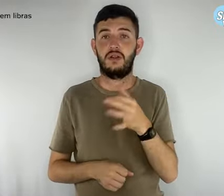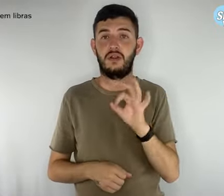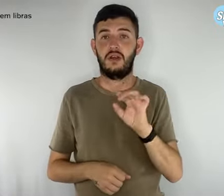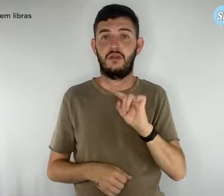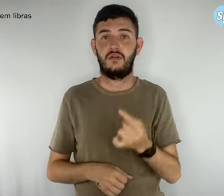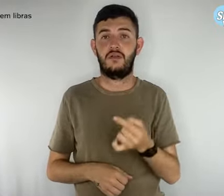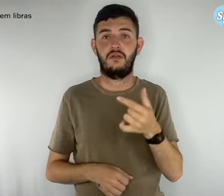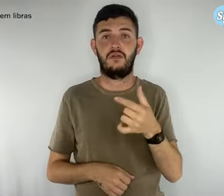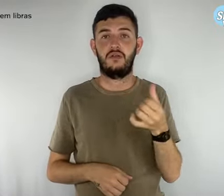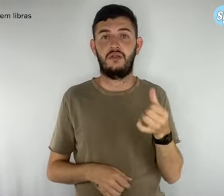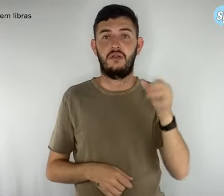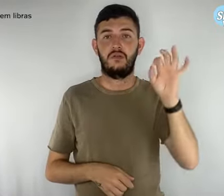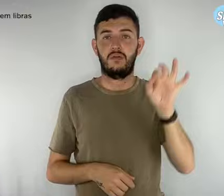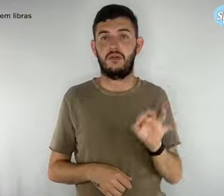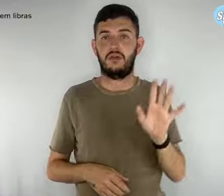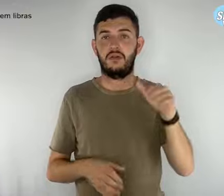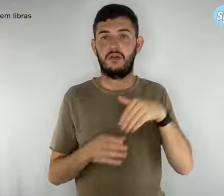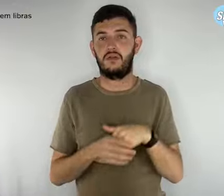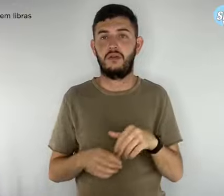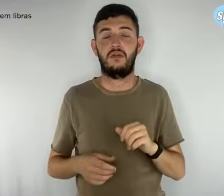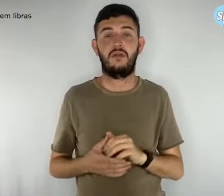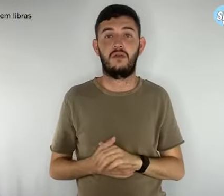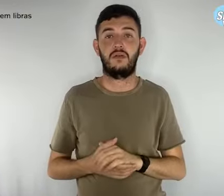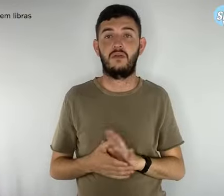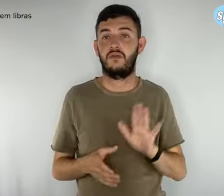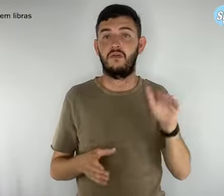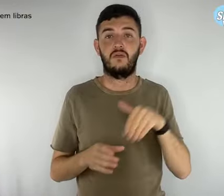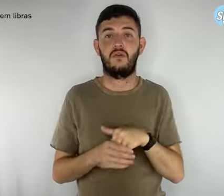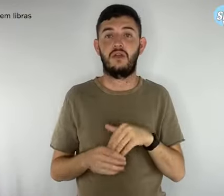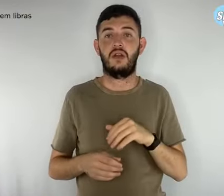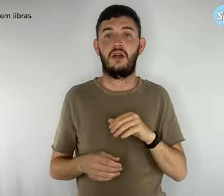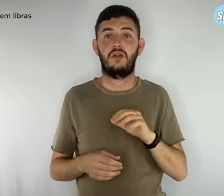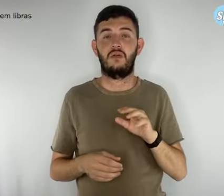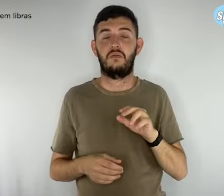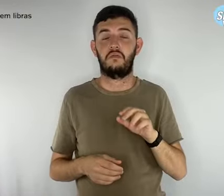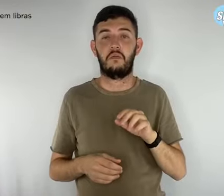10,26% dos votos. Votaram em branco nesse item